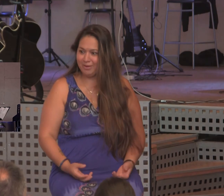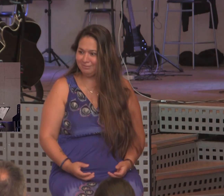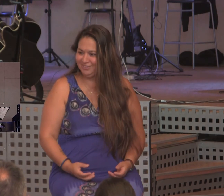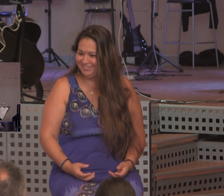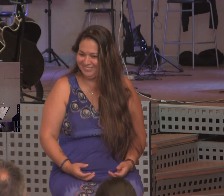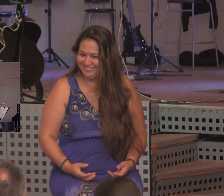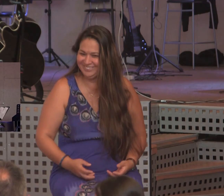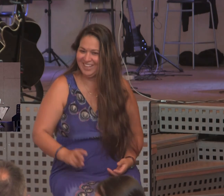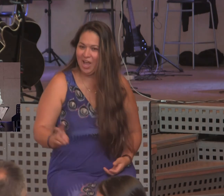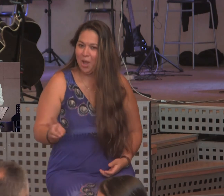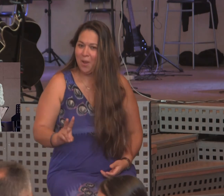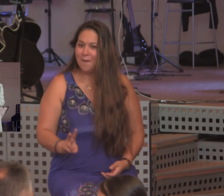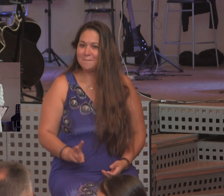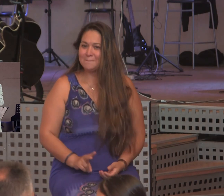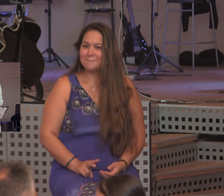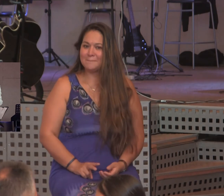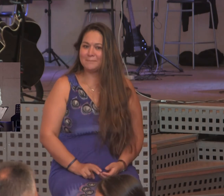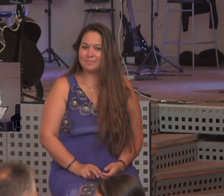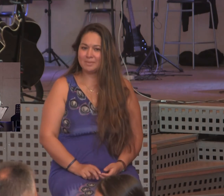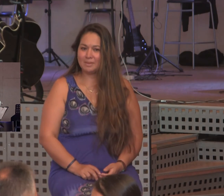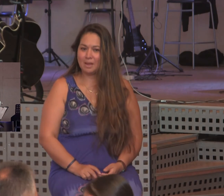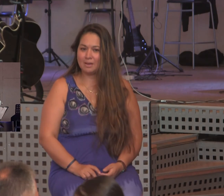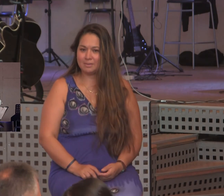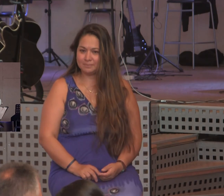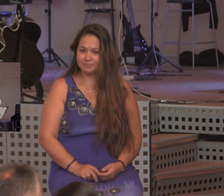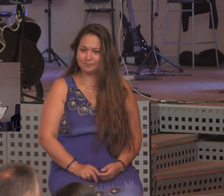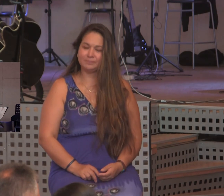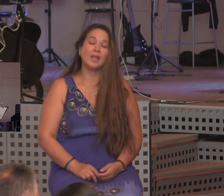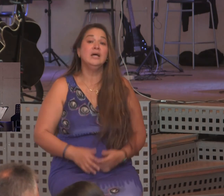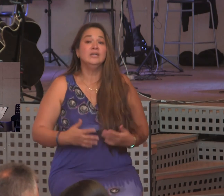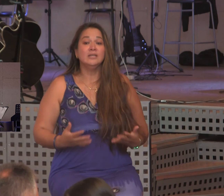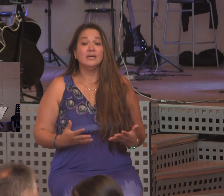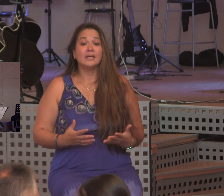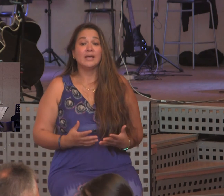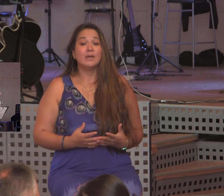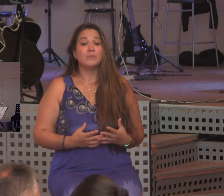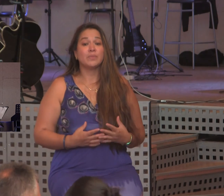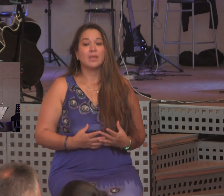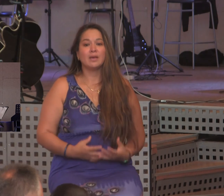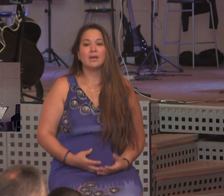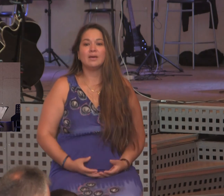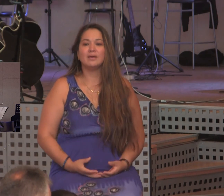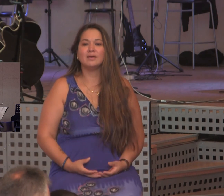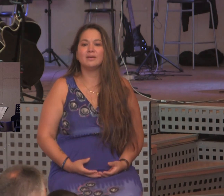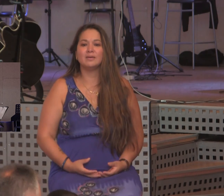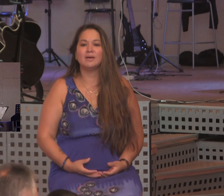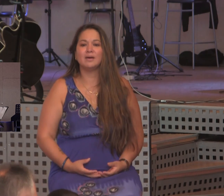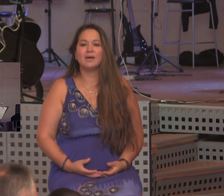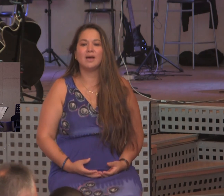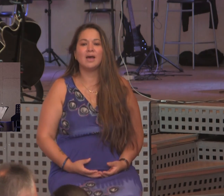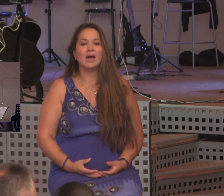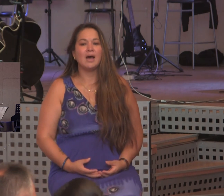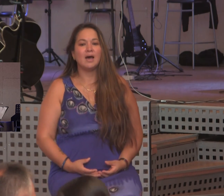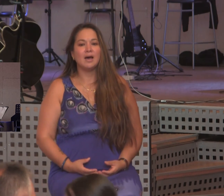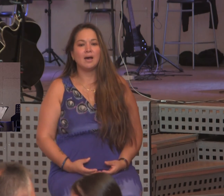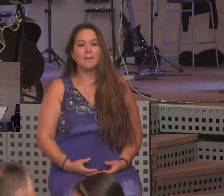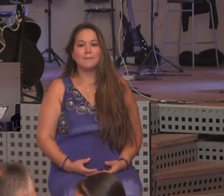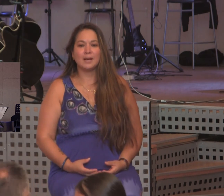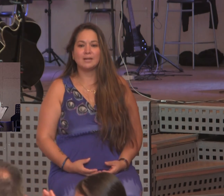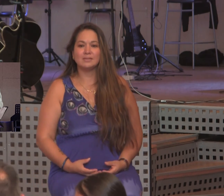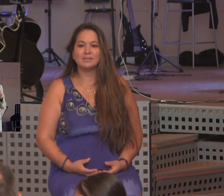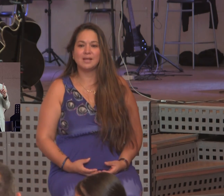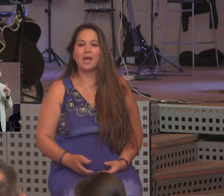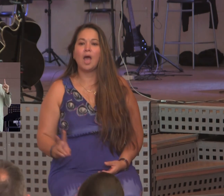es así conforme a lo que el Señor está diciendo. ¿Por qué? Porque las ovejas hay